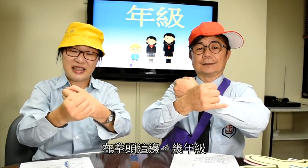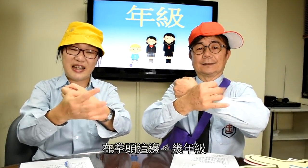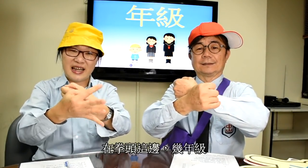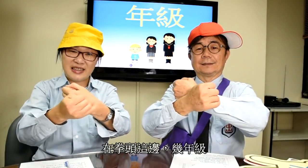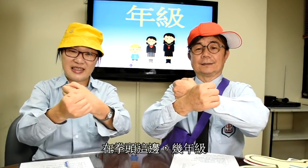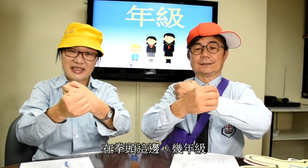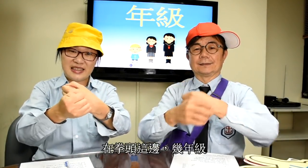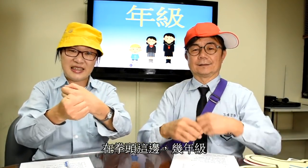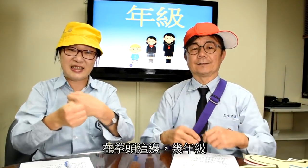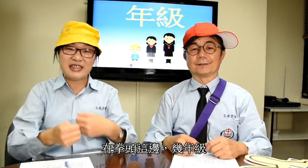年级。